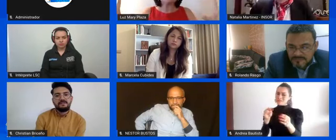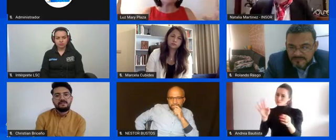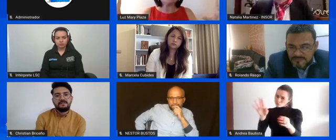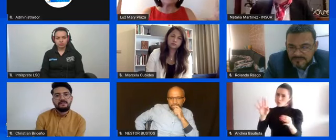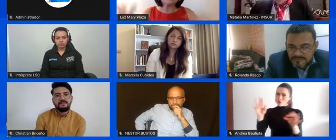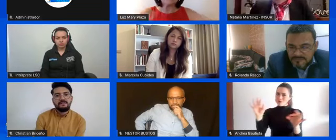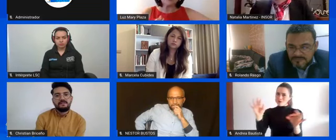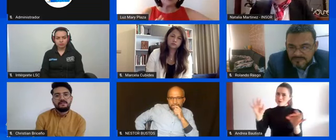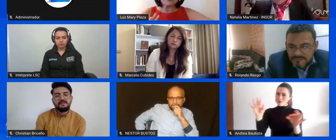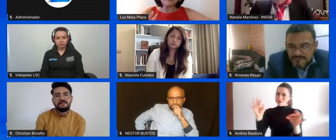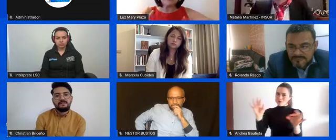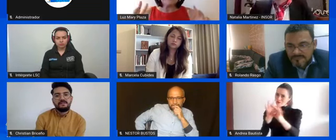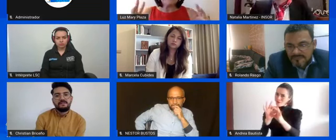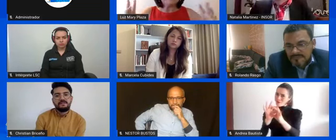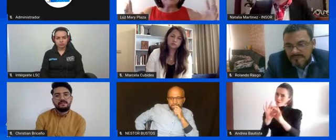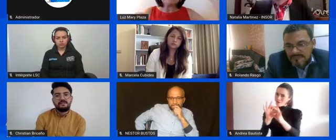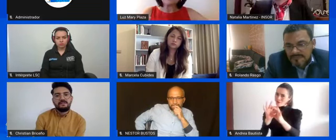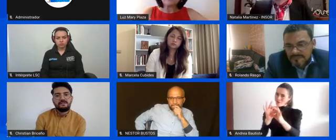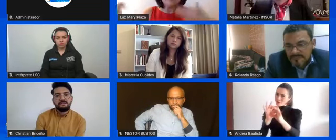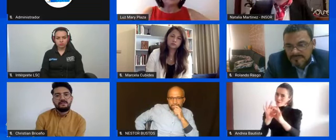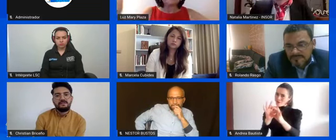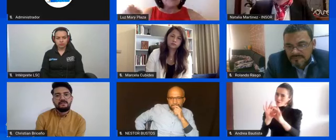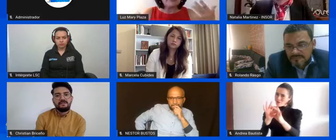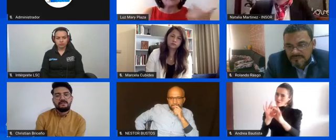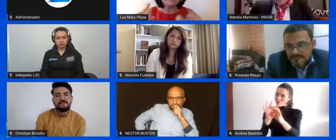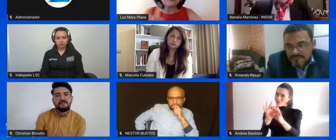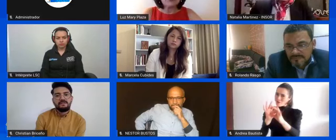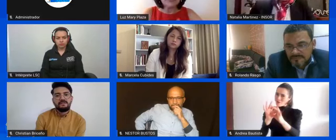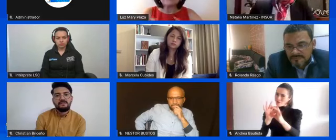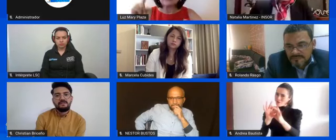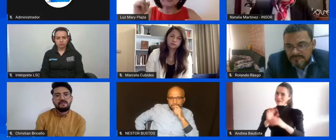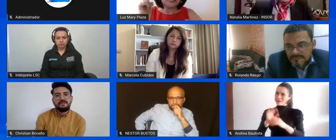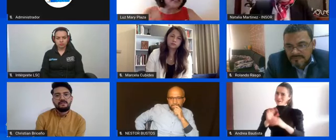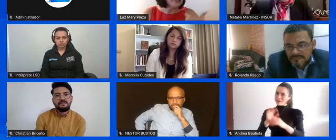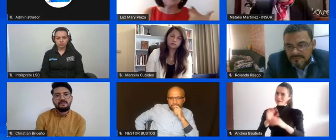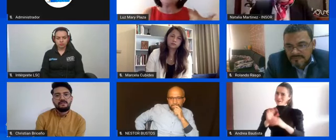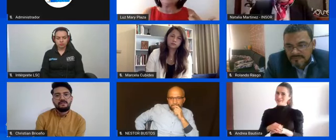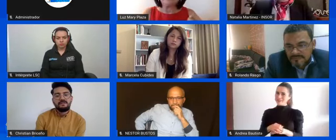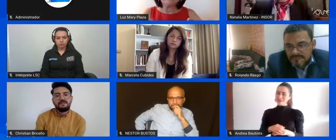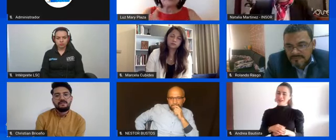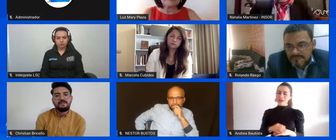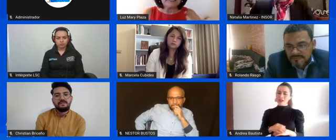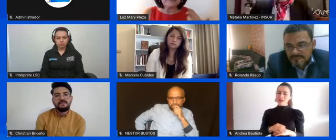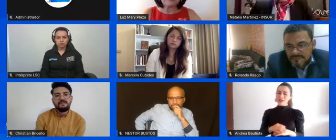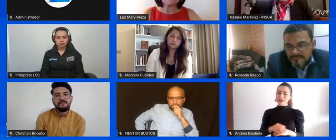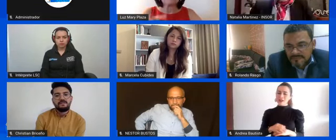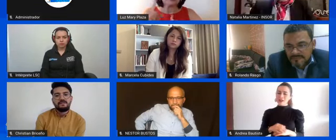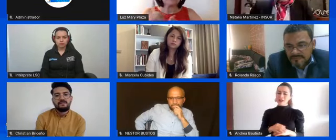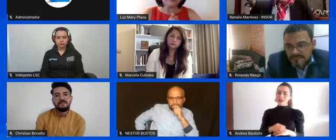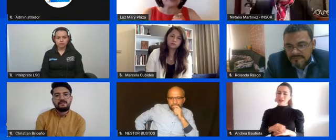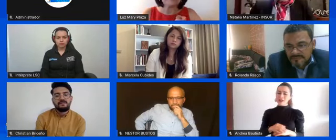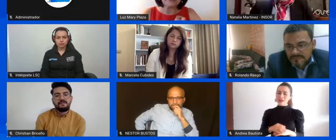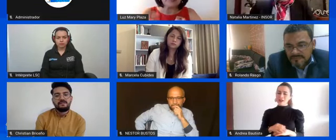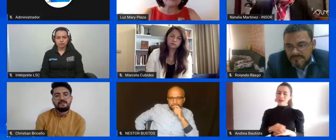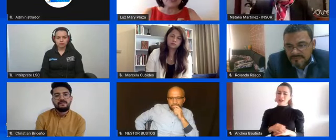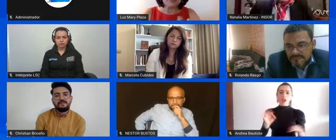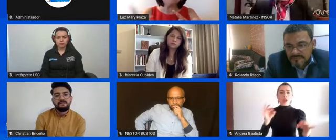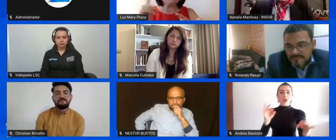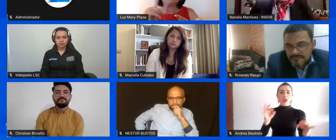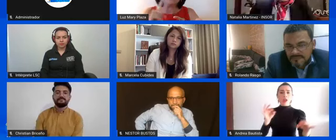esa es la visión socioantropológica, y trajimos expertos de Suecia, de Brasil, de Suecia,